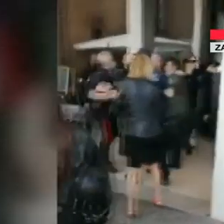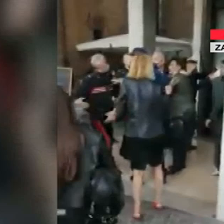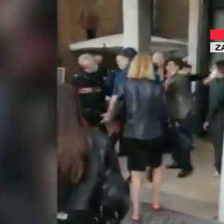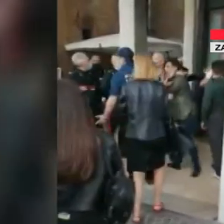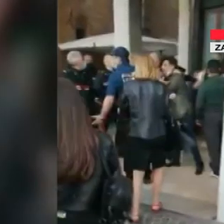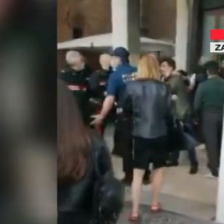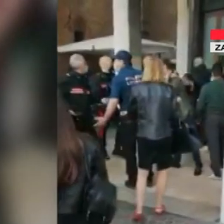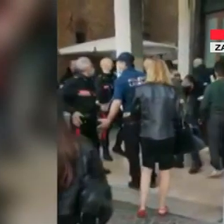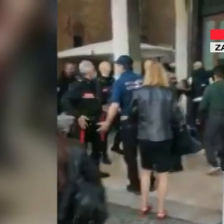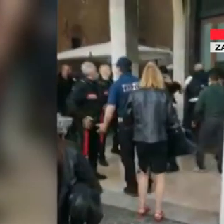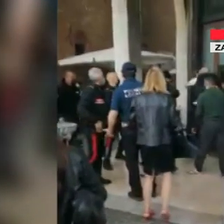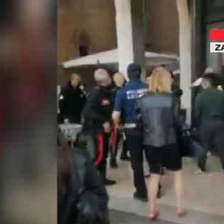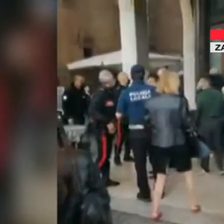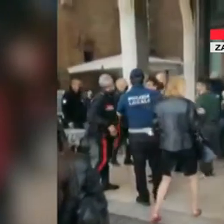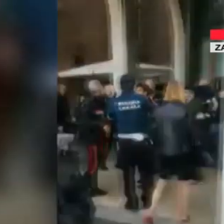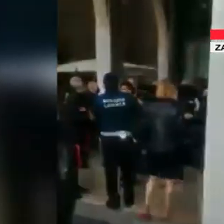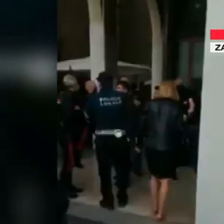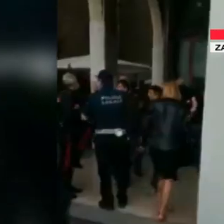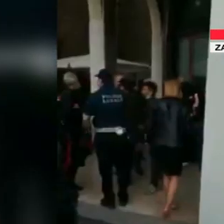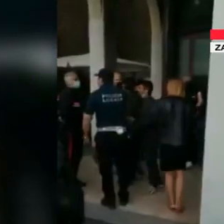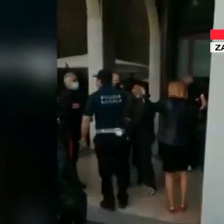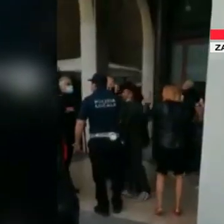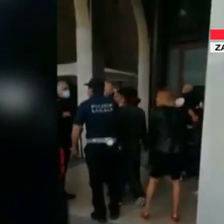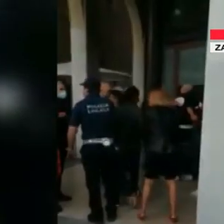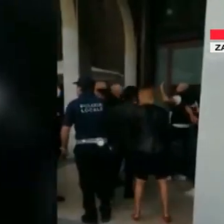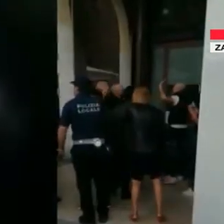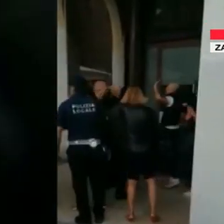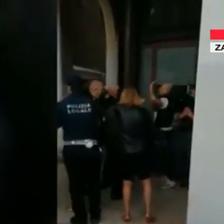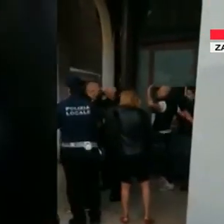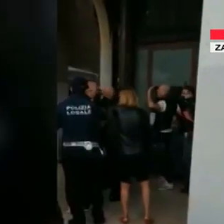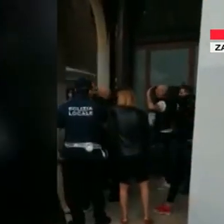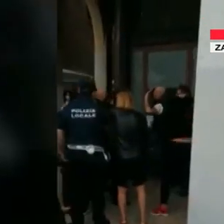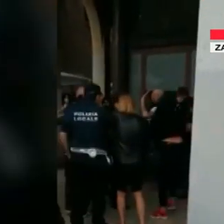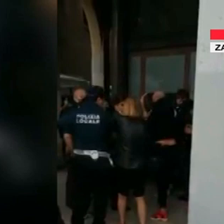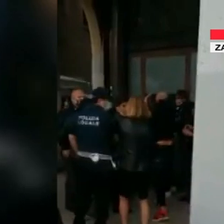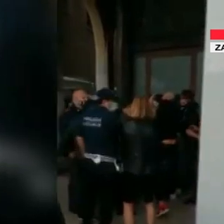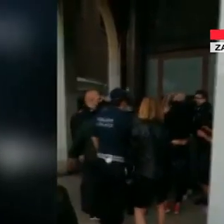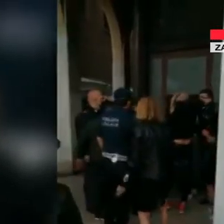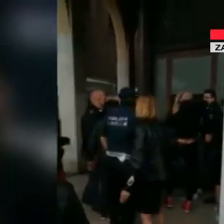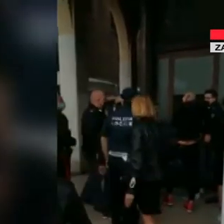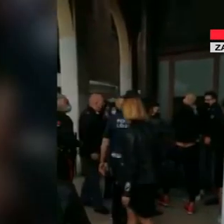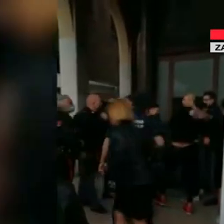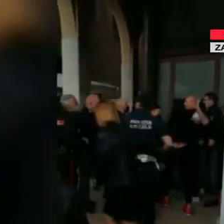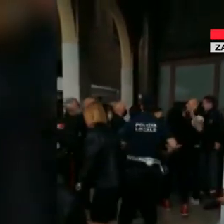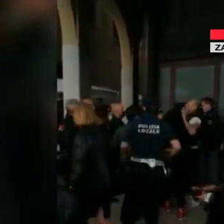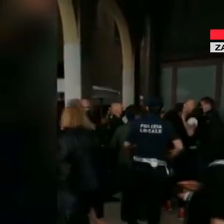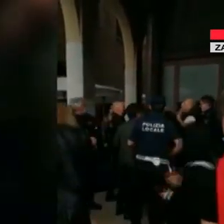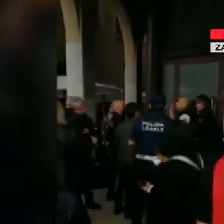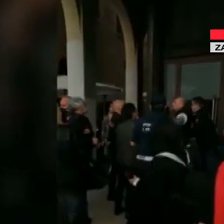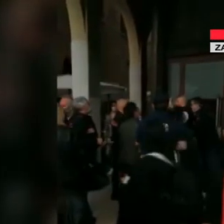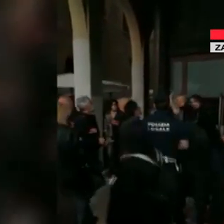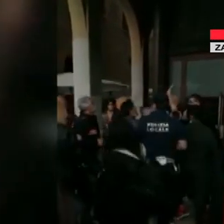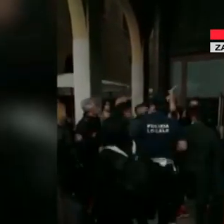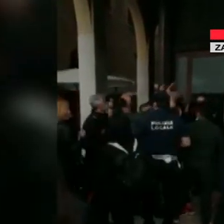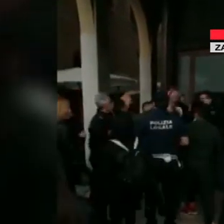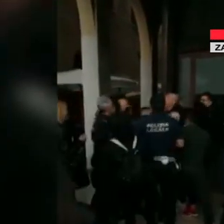con l'intervento di vigili, poliziotti e carabinieri che cercano di calmare e bloccare un gruppo di giovani che avevano dato in escandescenze. Tutto